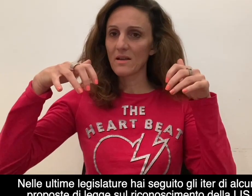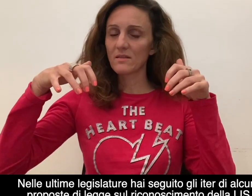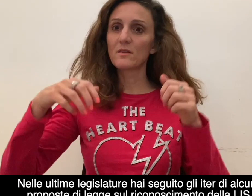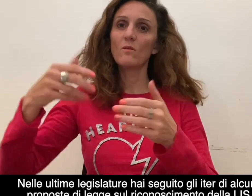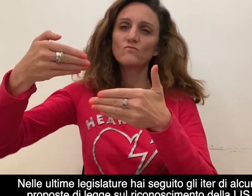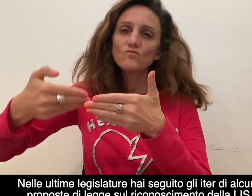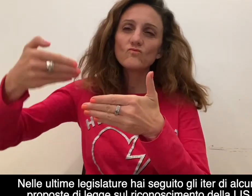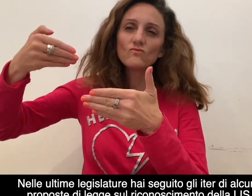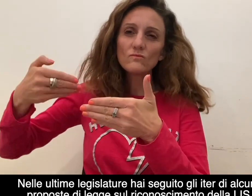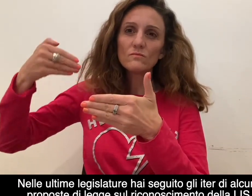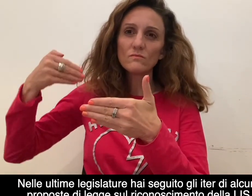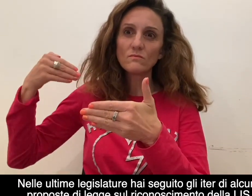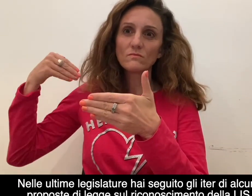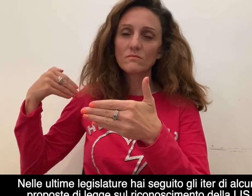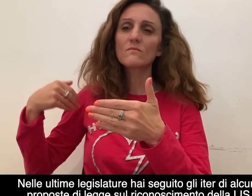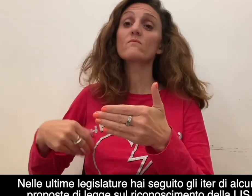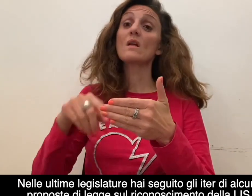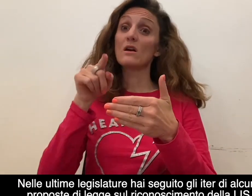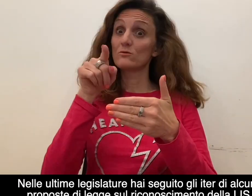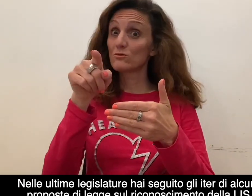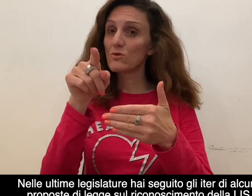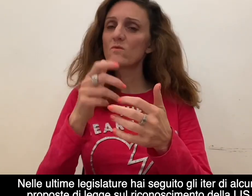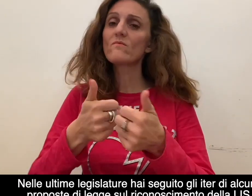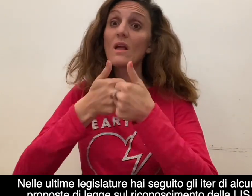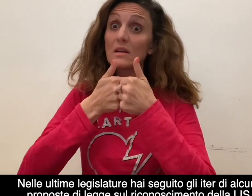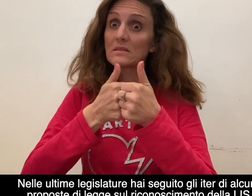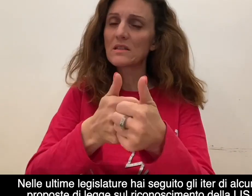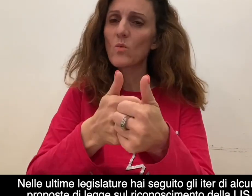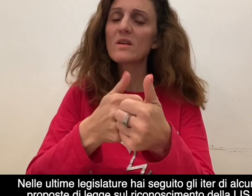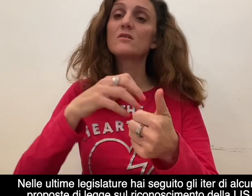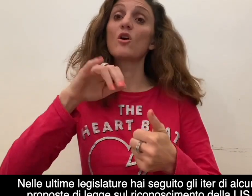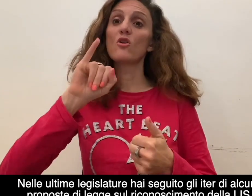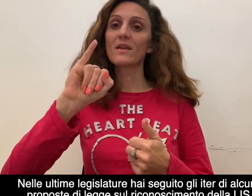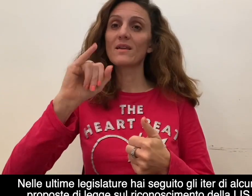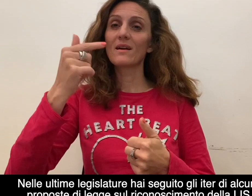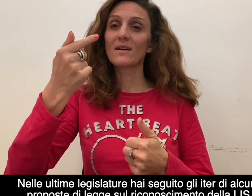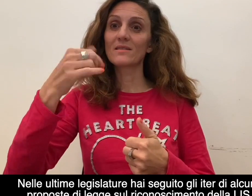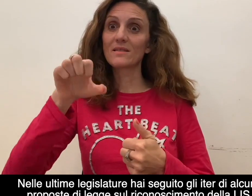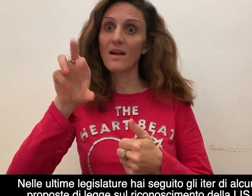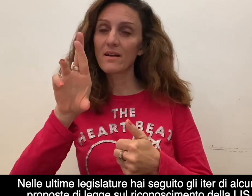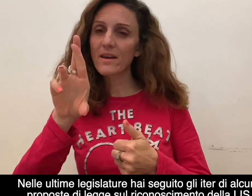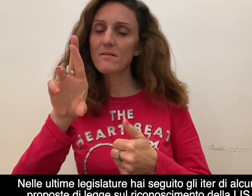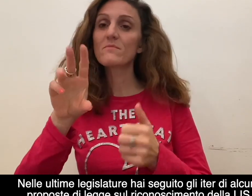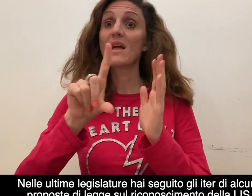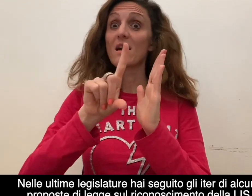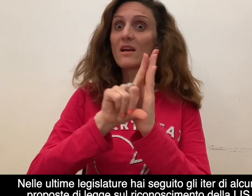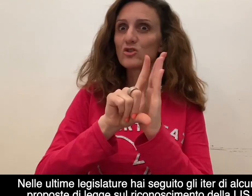nelle ultime legislature hai avuto modo di seguire gli iter di alcune proposte